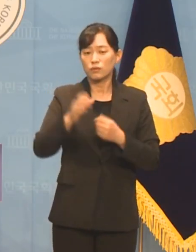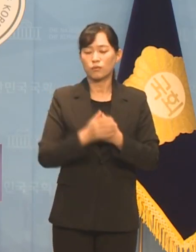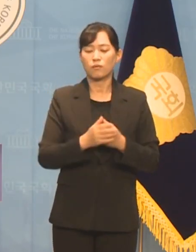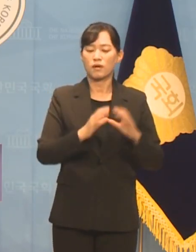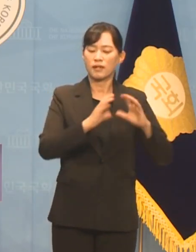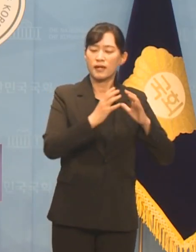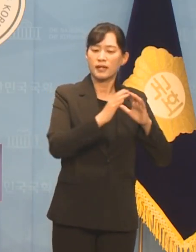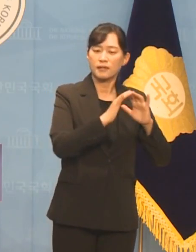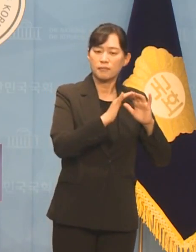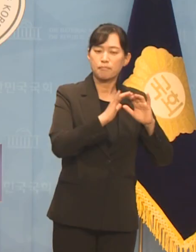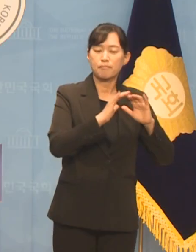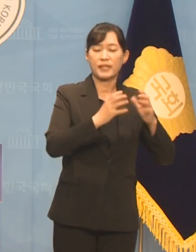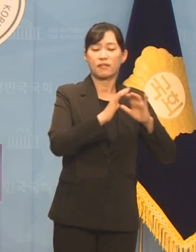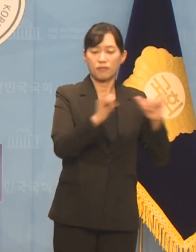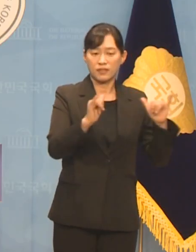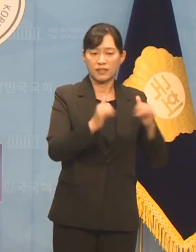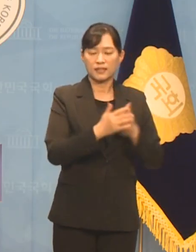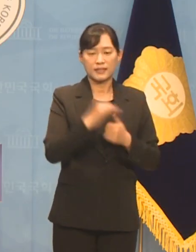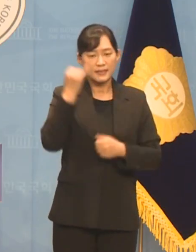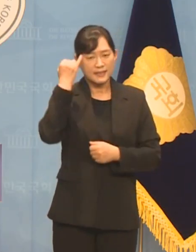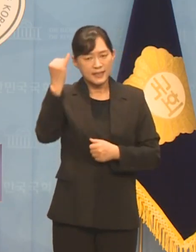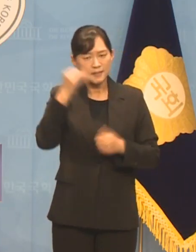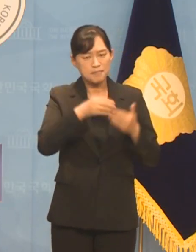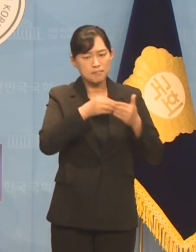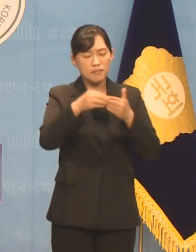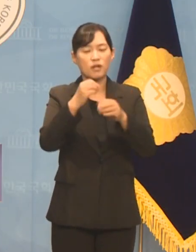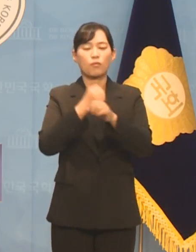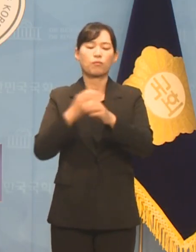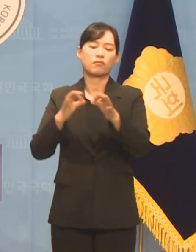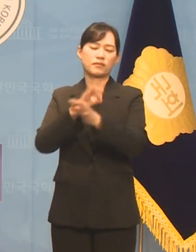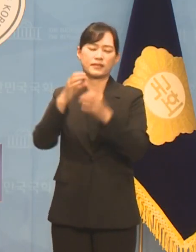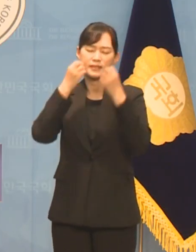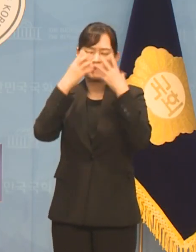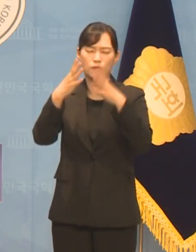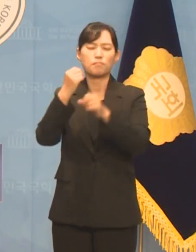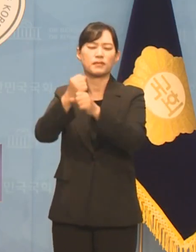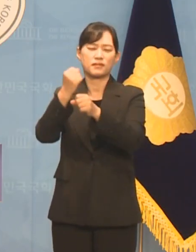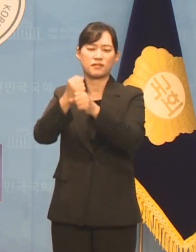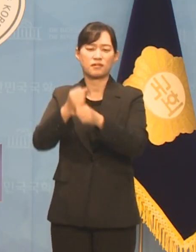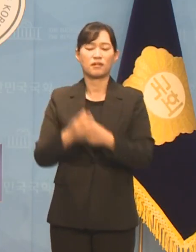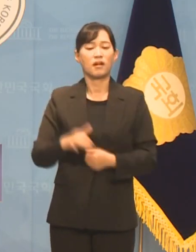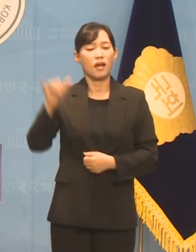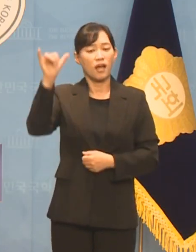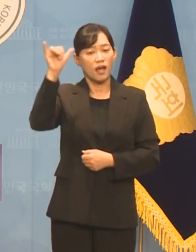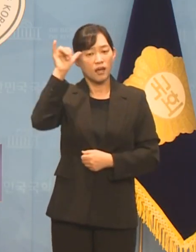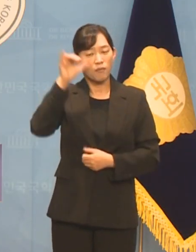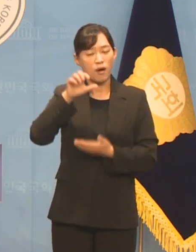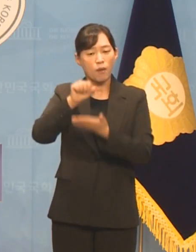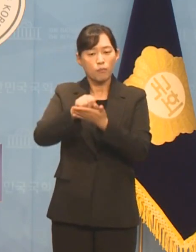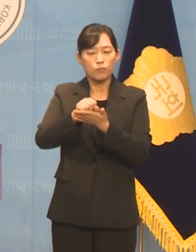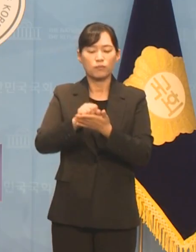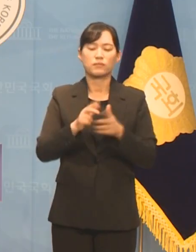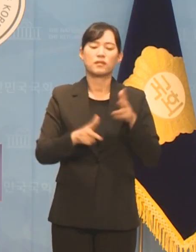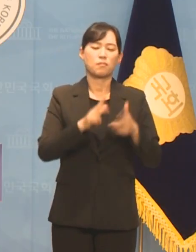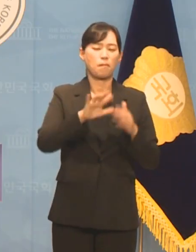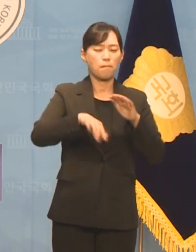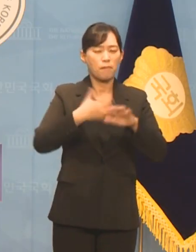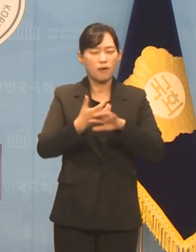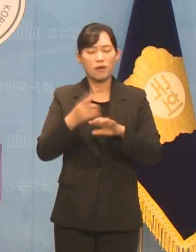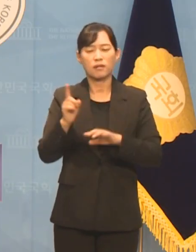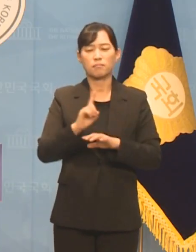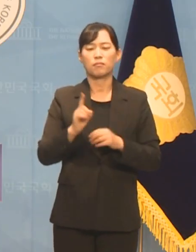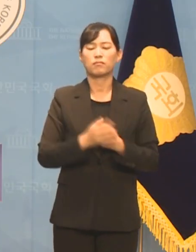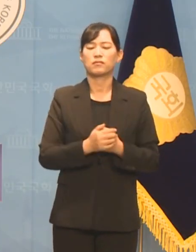활력과 창의성을 끌어올리고 경제의 새 판을 짜겠습니다. AI 주권 확보와 산업의 전환은